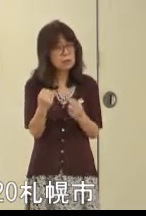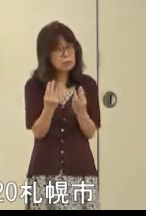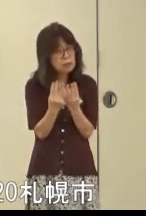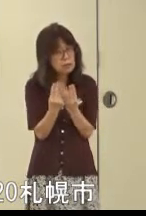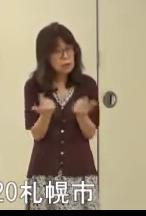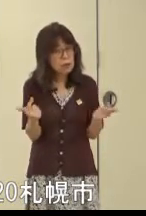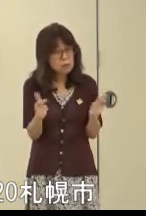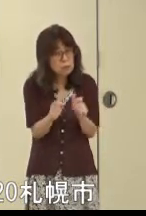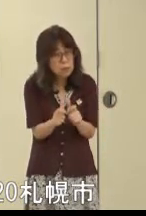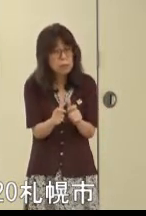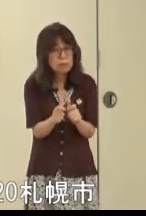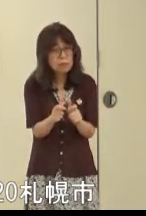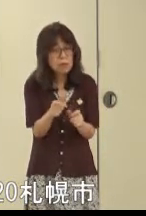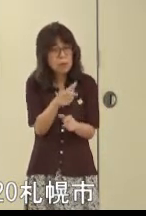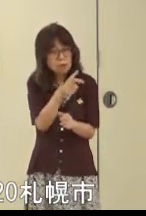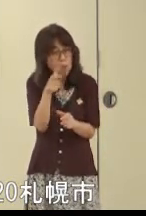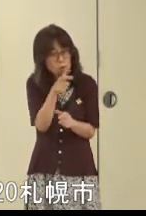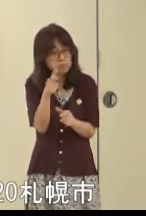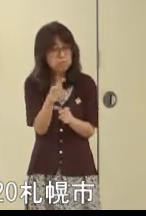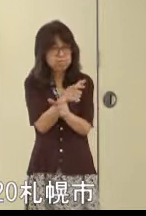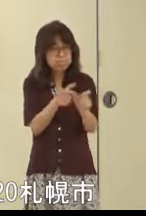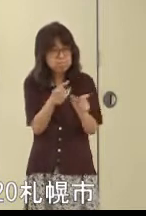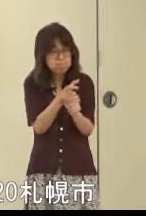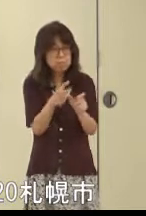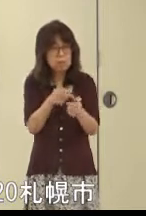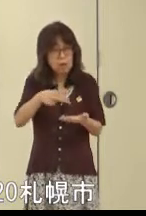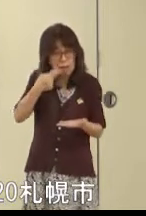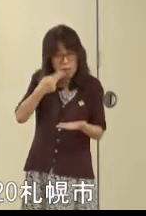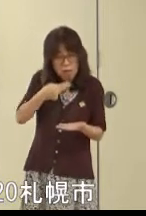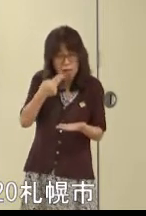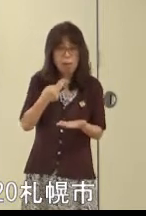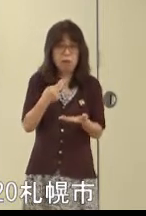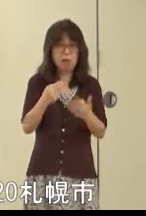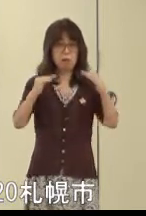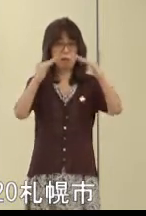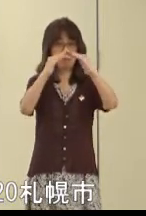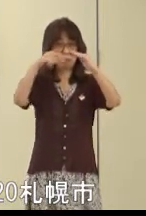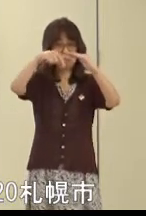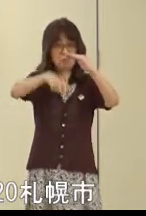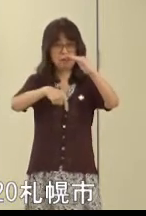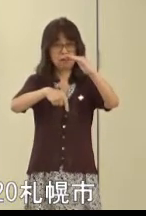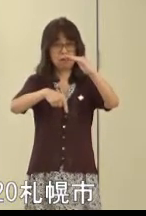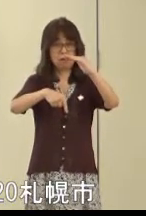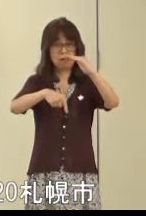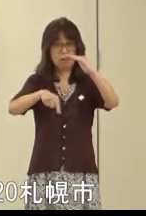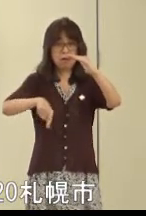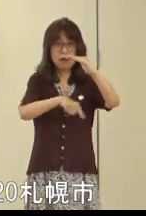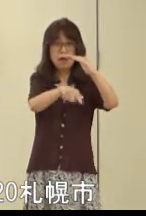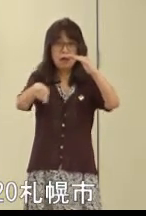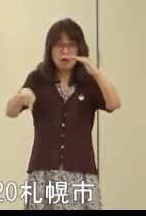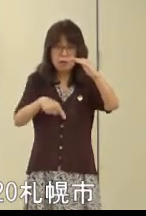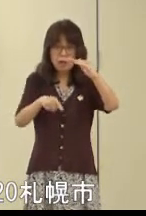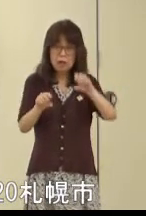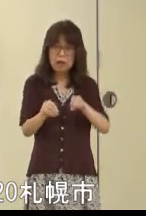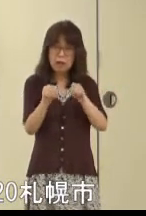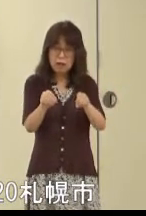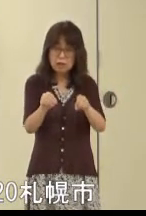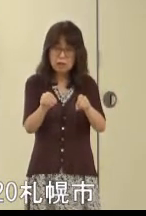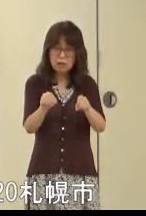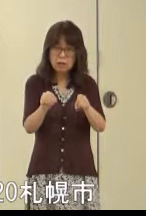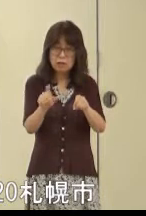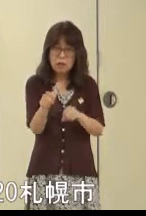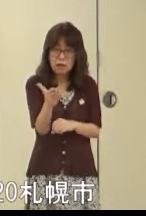と快速というようなところにでもまぁそこで感染したのではないかと歌